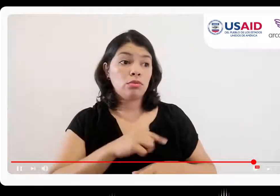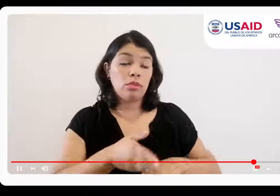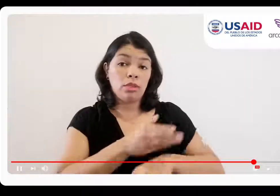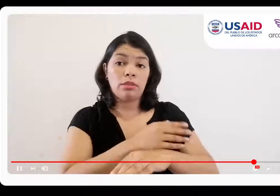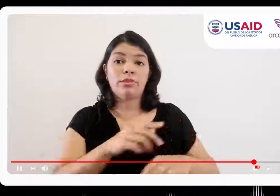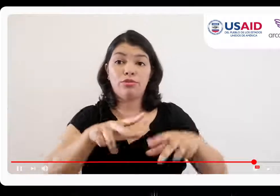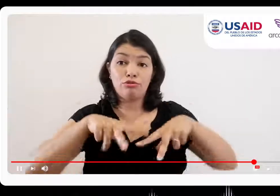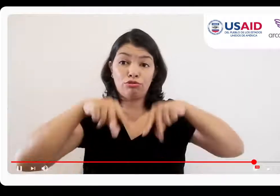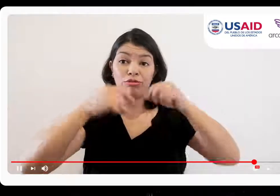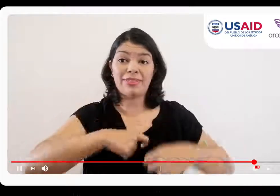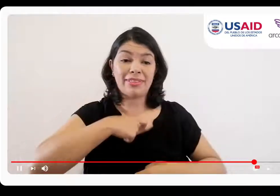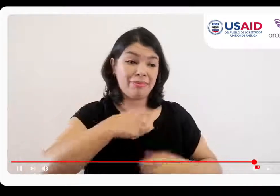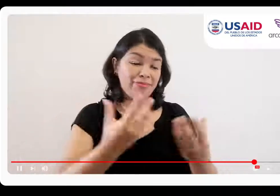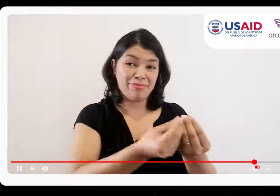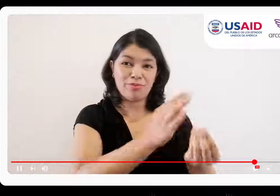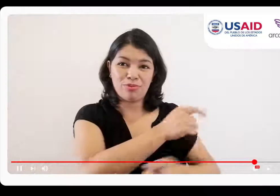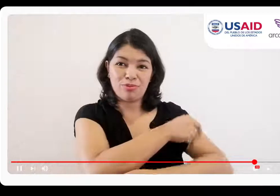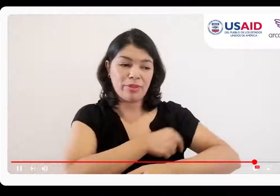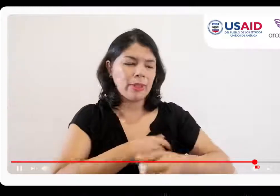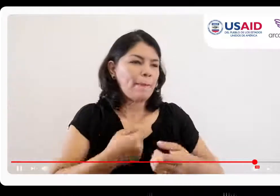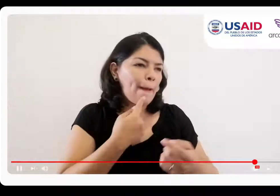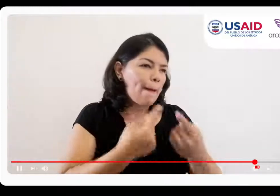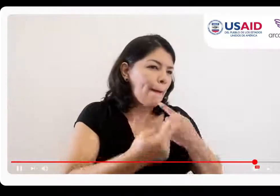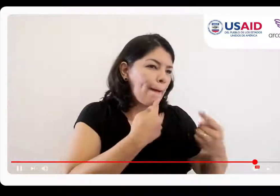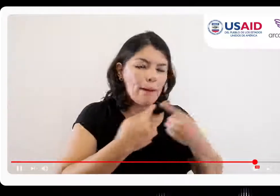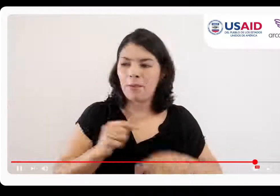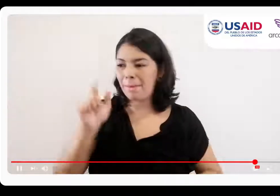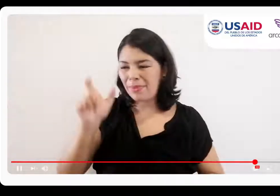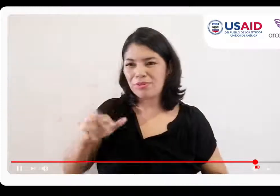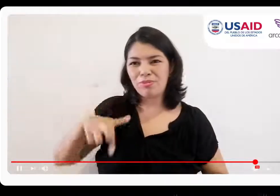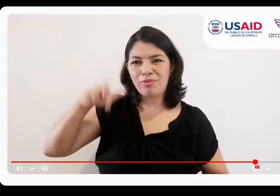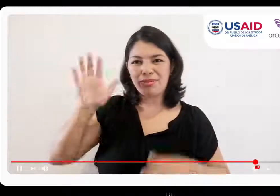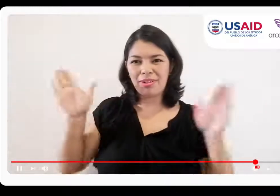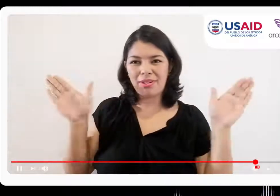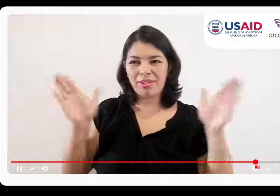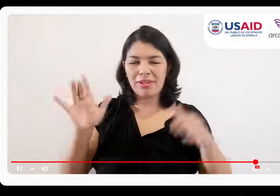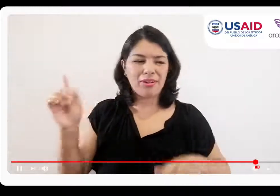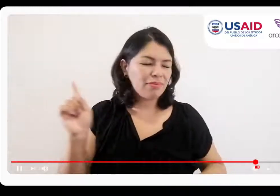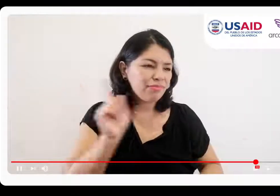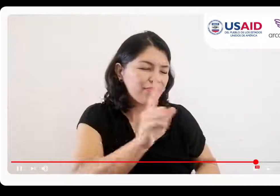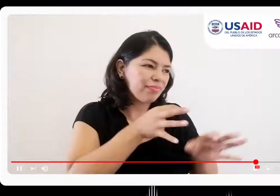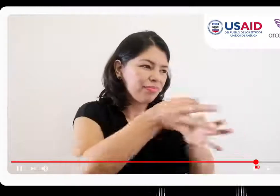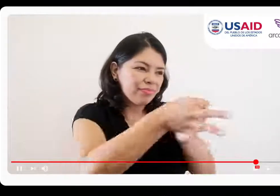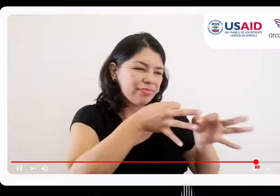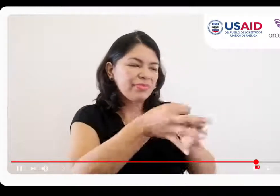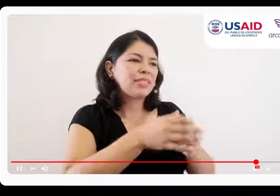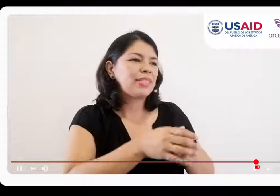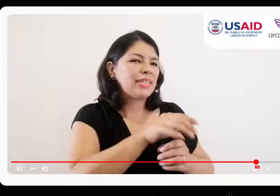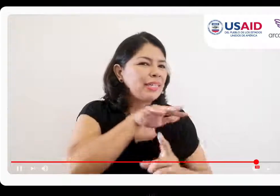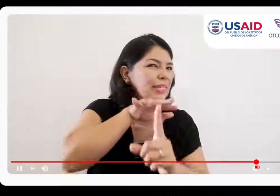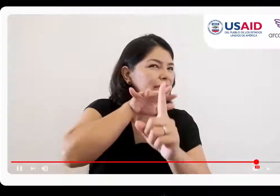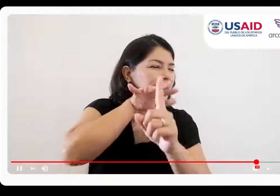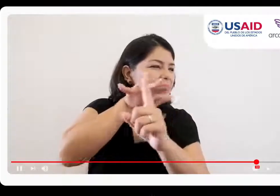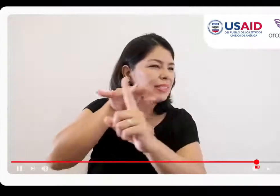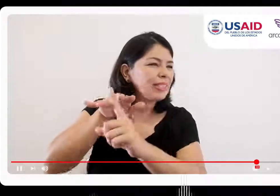sociedad civil, donde se les ha dado a conocer por parte de los profesionales de Arcángeles todo el tema de la incidencia